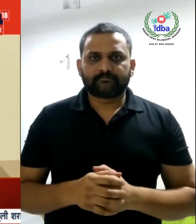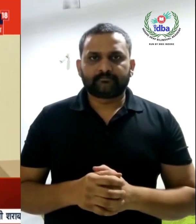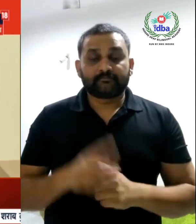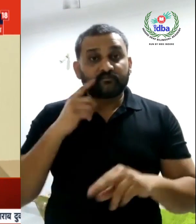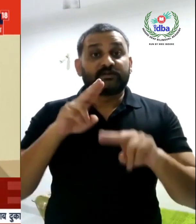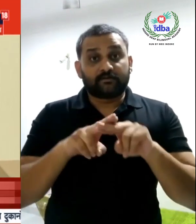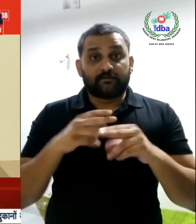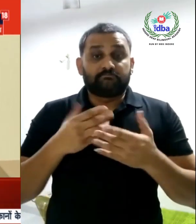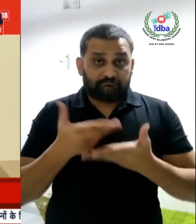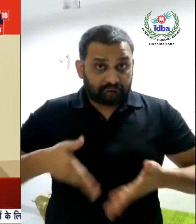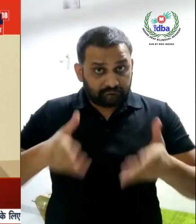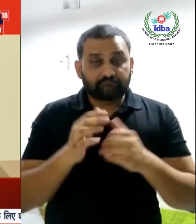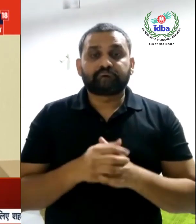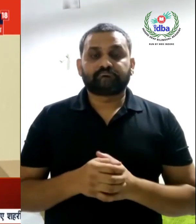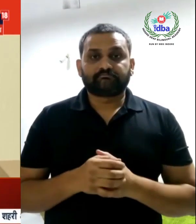अगर हमको